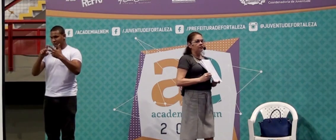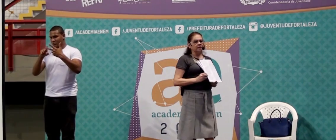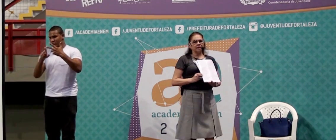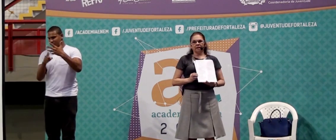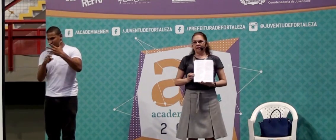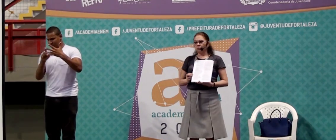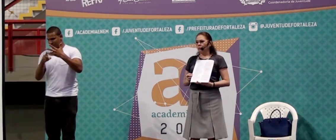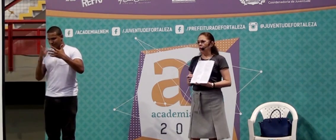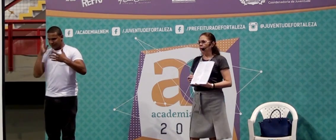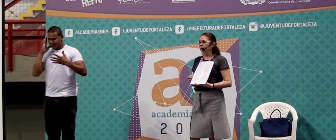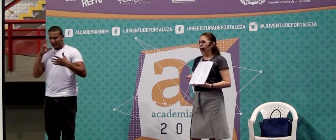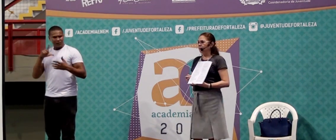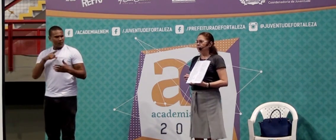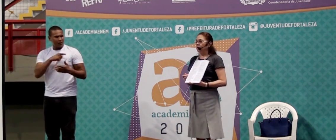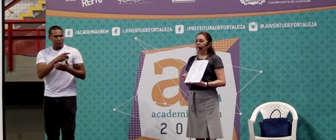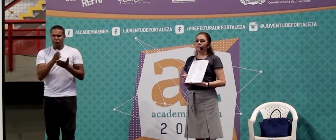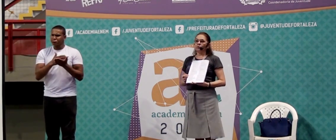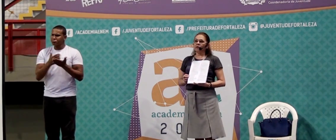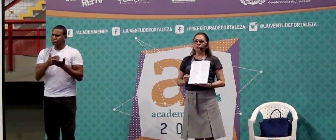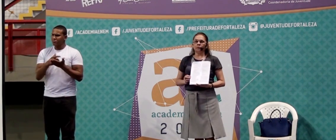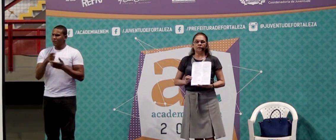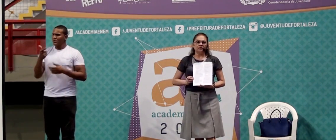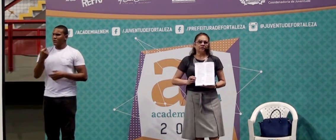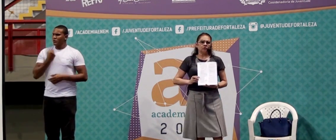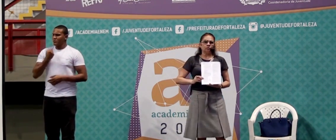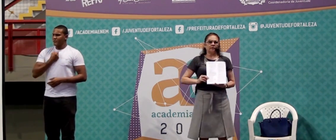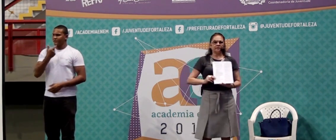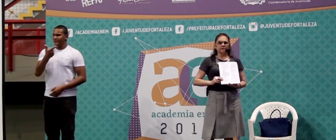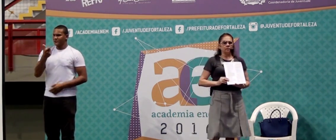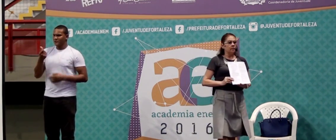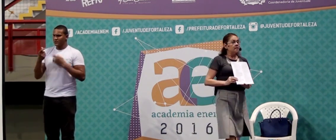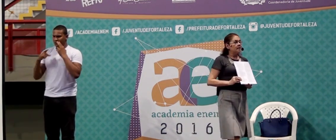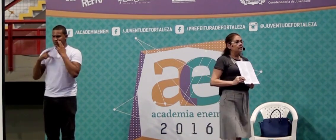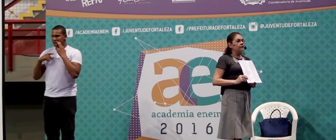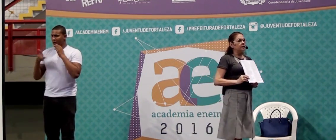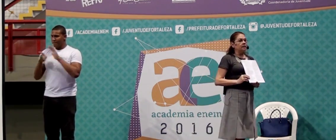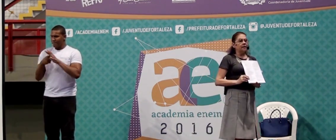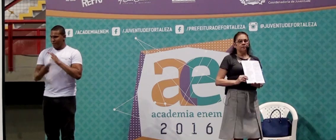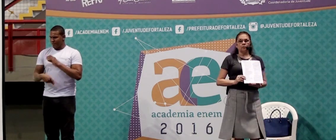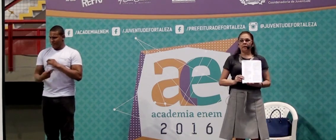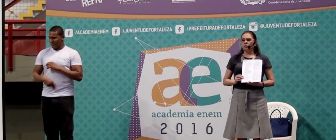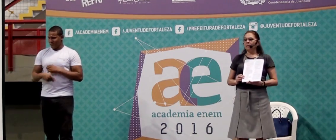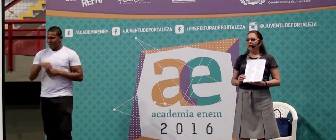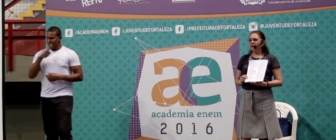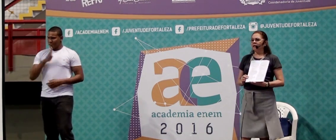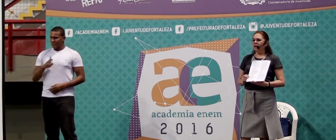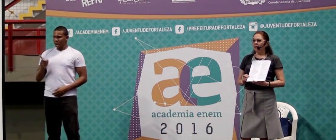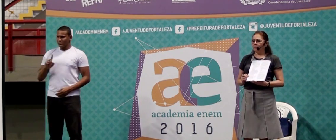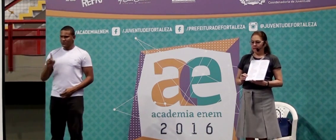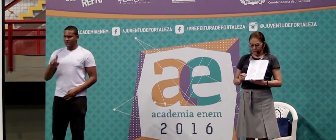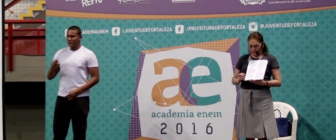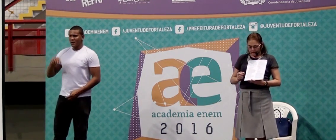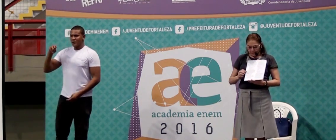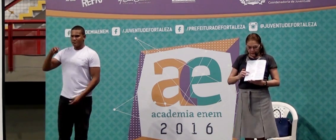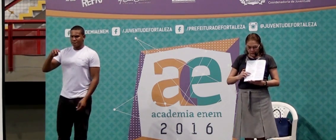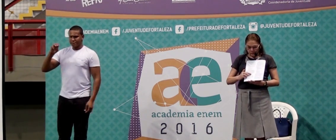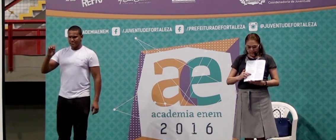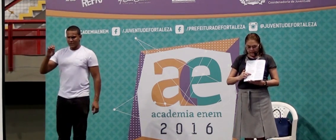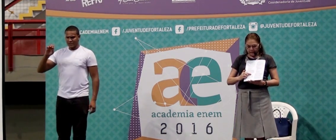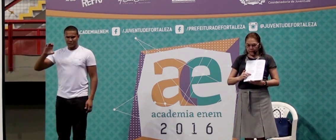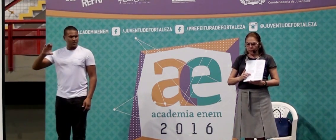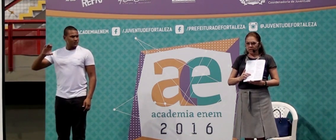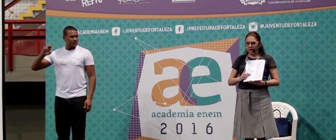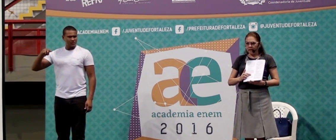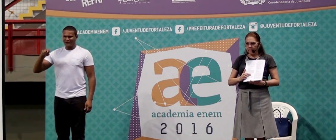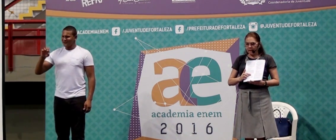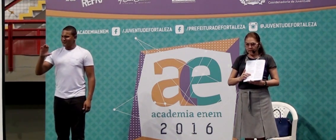não foi criado por mim, nem por nenhum professor do Brasil. Ele foi criado pelo MECNEP. Está aqui, ó.